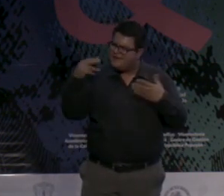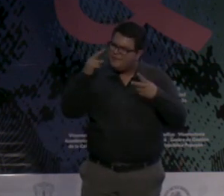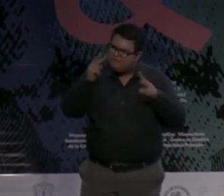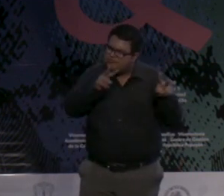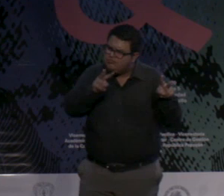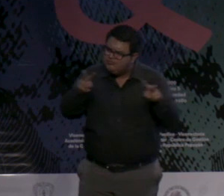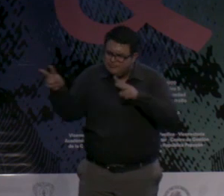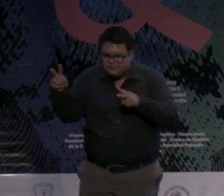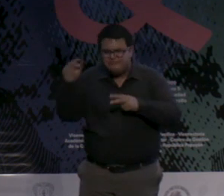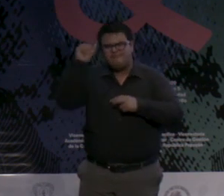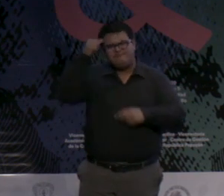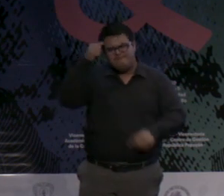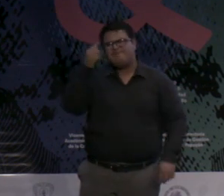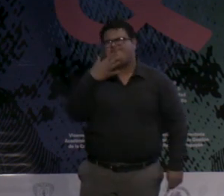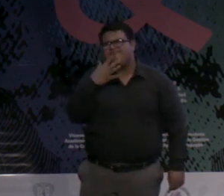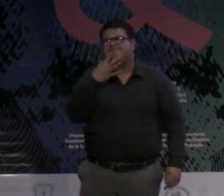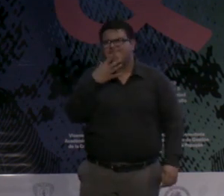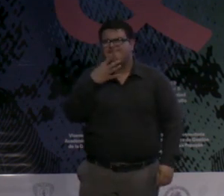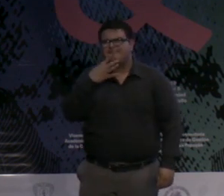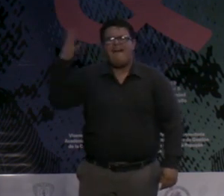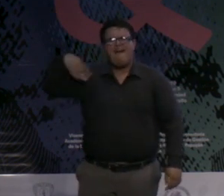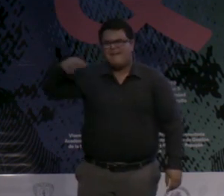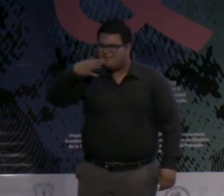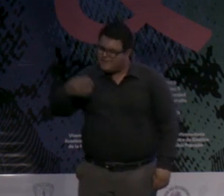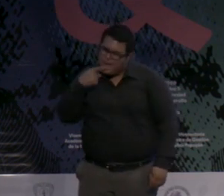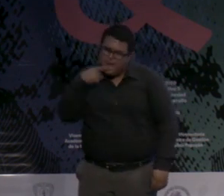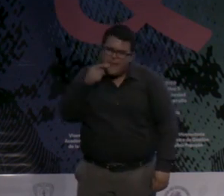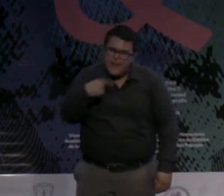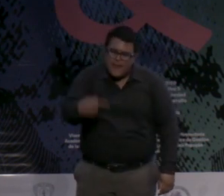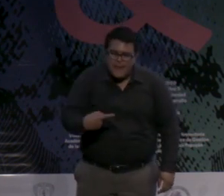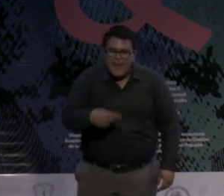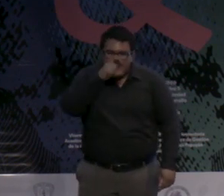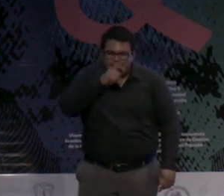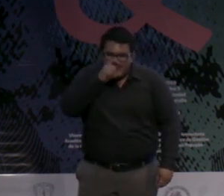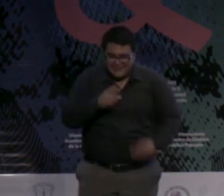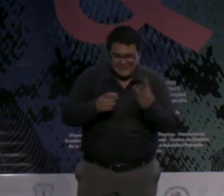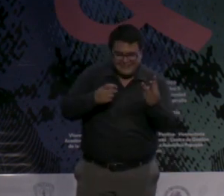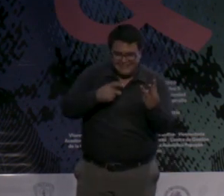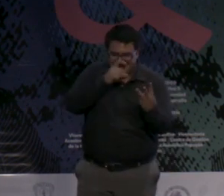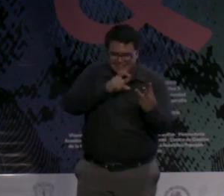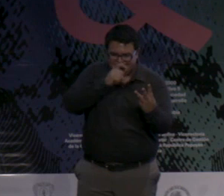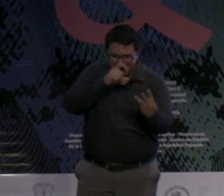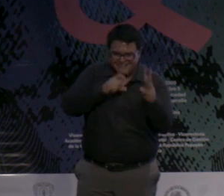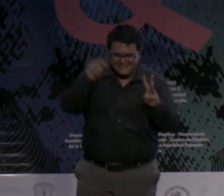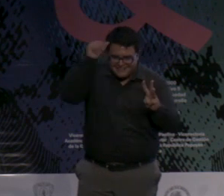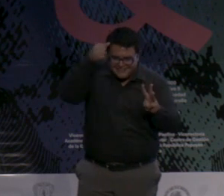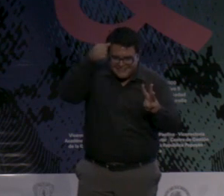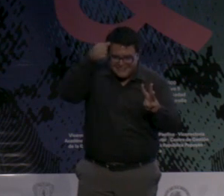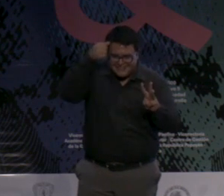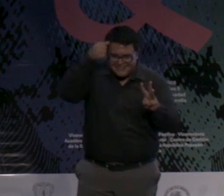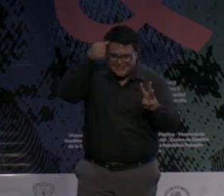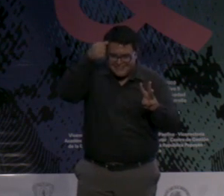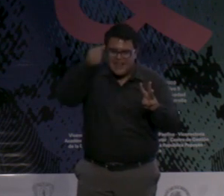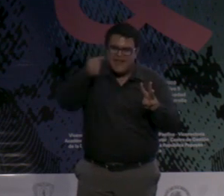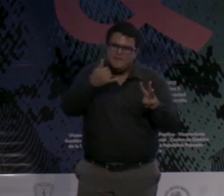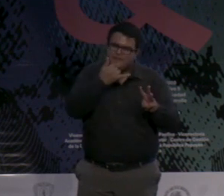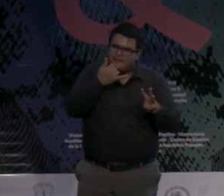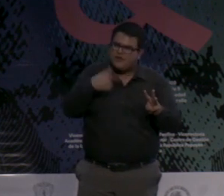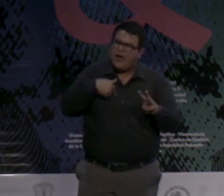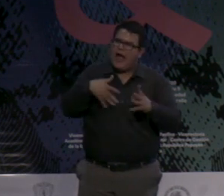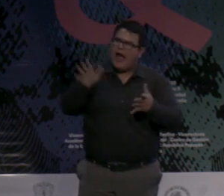recuerdo claramente un cuento que me gustaba mucho de niño y era el de los 3 cerditos. El cuento de los 3 cerditos a mí me dejó una